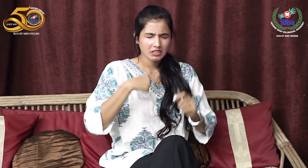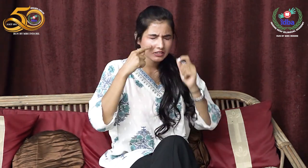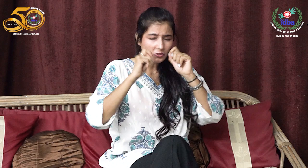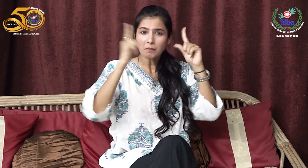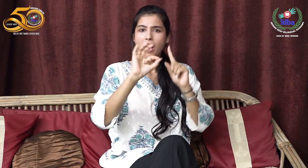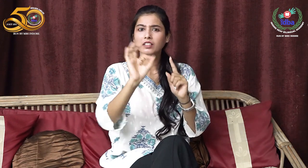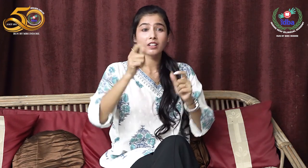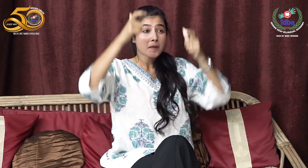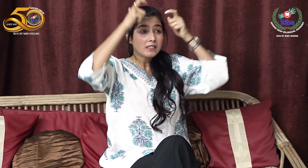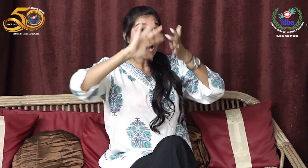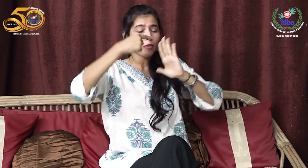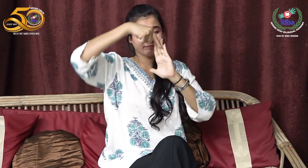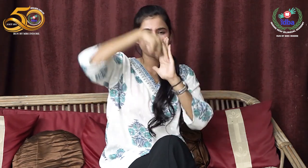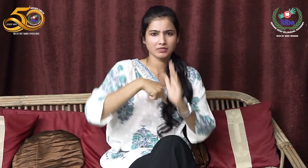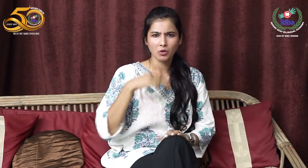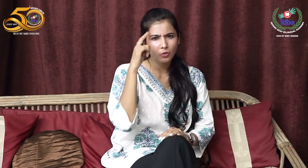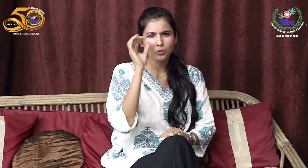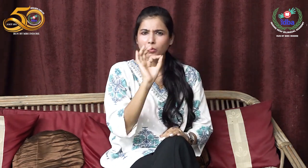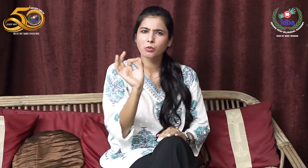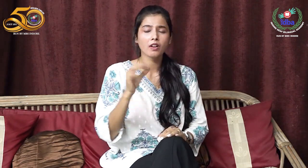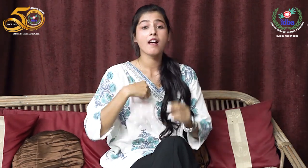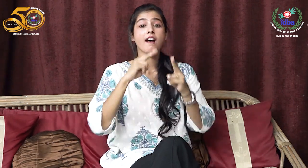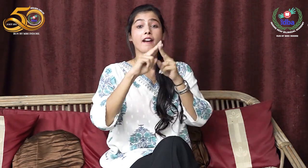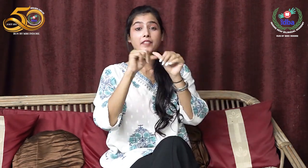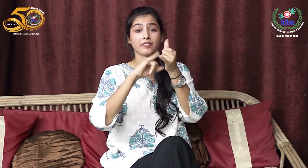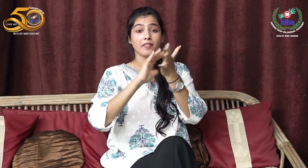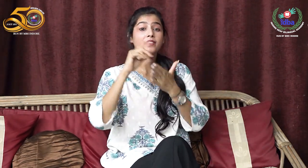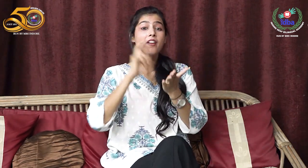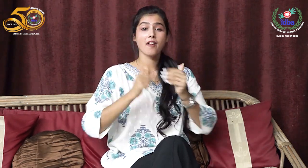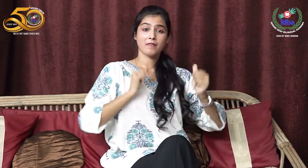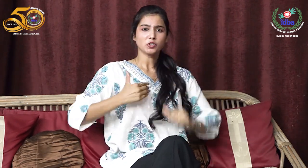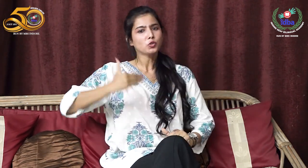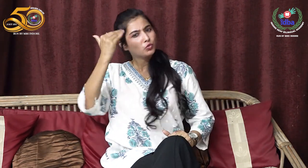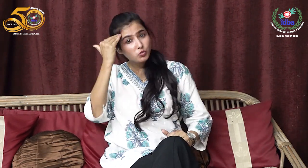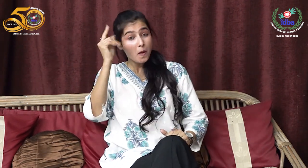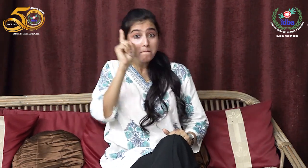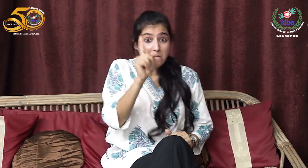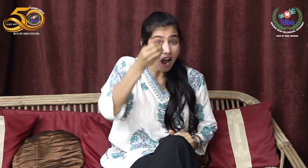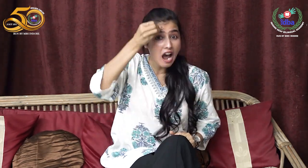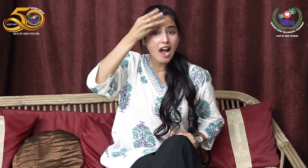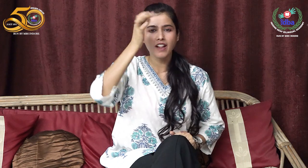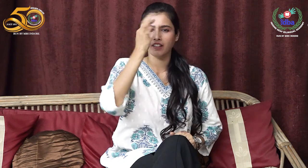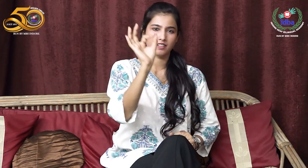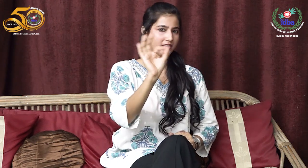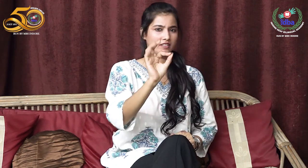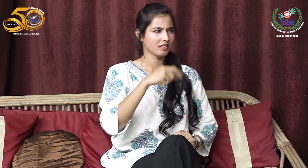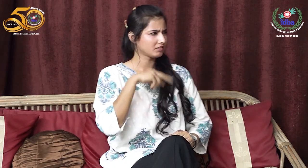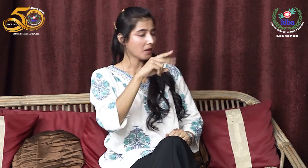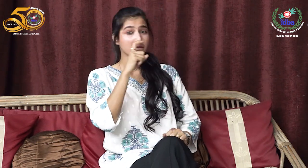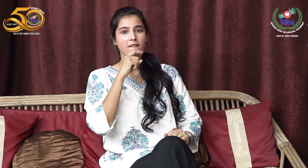है, और एकदम न्यू था मेरे लिए। इसकी डिटेल्स मुझे मालूम नहीं थी कैसे होता है, क्या होता है। और फैशन हाँ मुझे पता है, रैंप वॉक मुझे पता है, बट